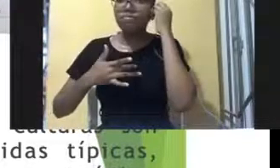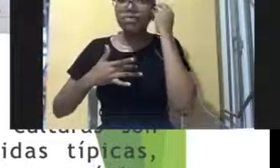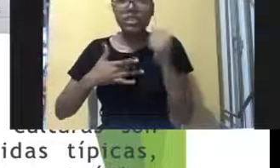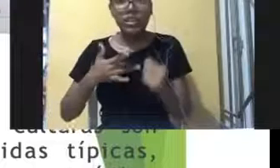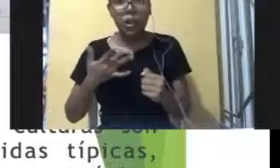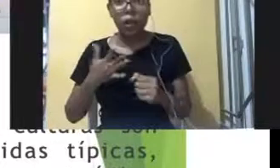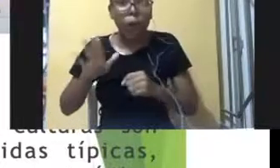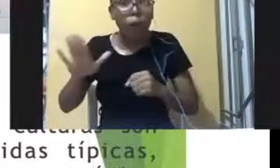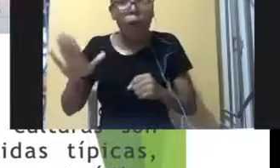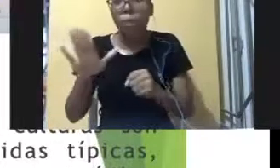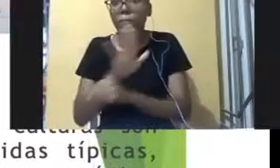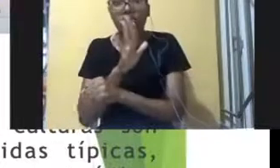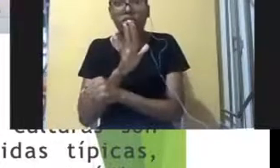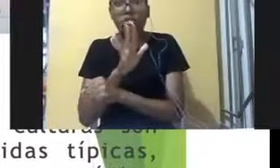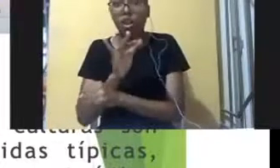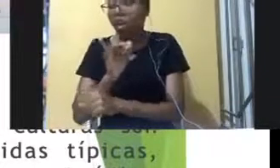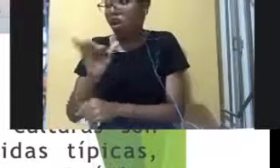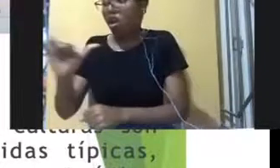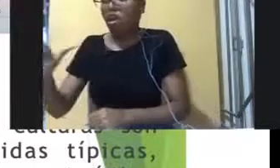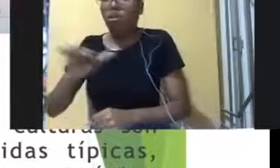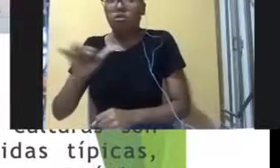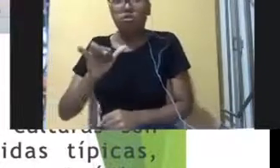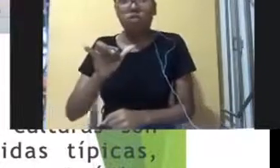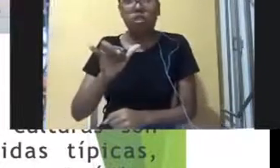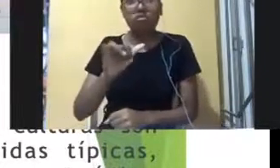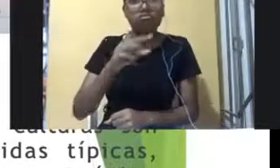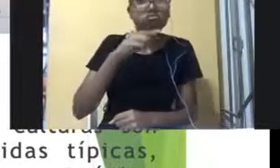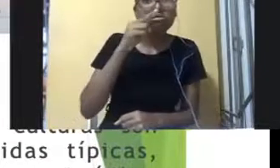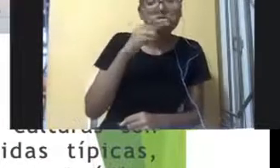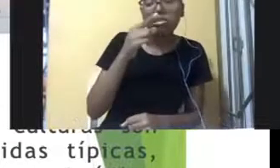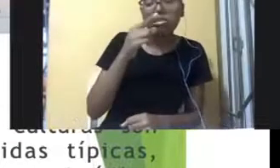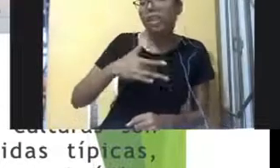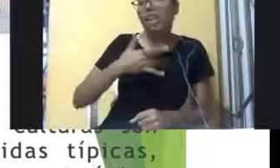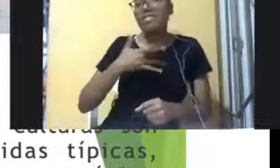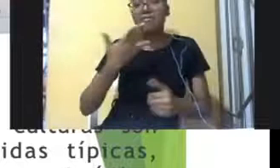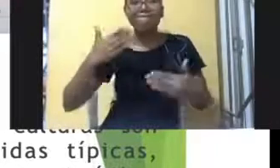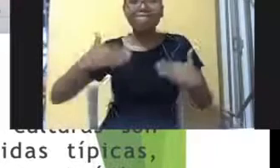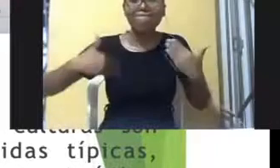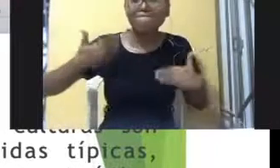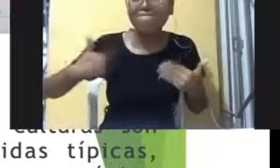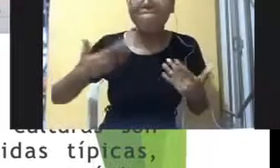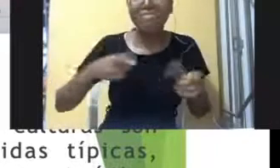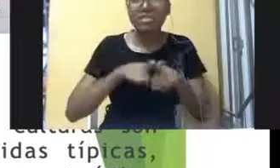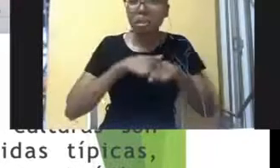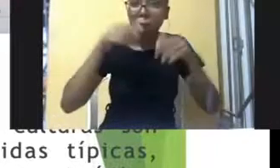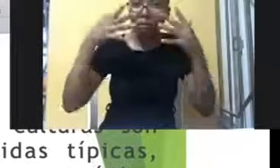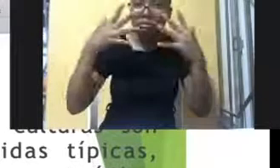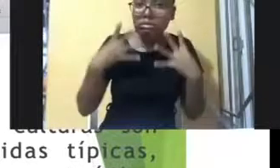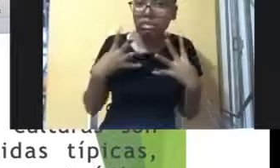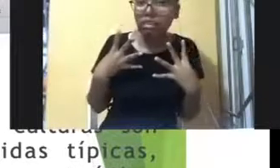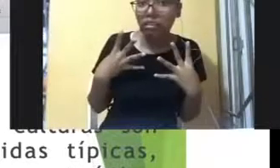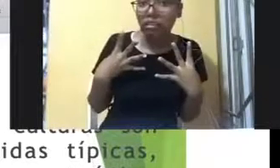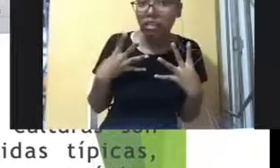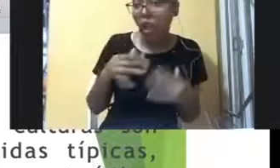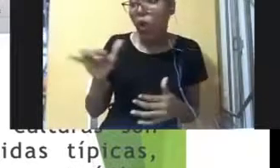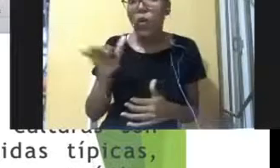y como yo, que nos sentimos alegres en un momento, que tenemos alta, que tenemos baja, que queremos superarnos, que queremos